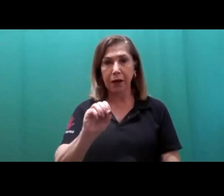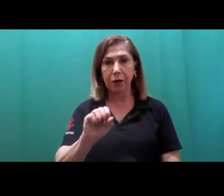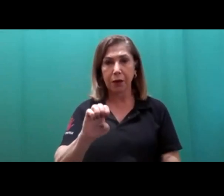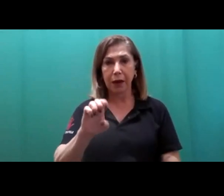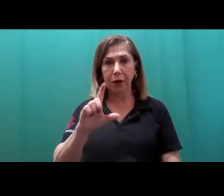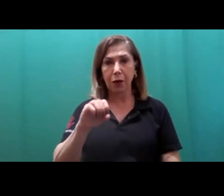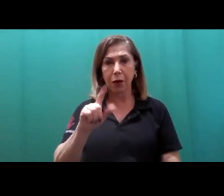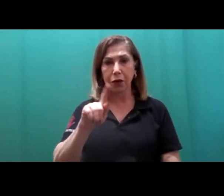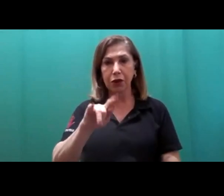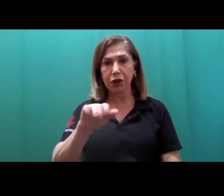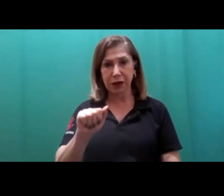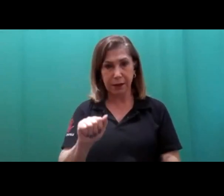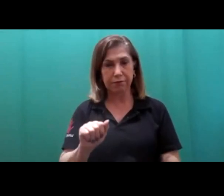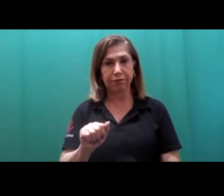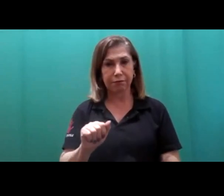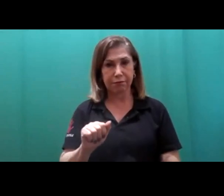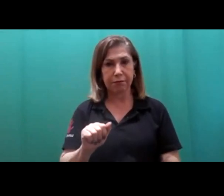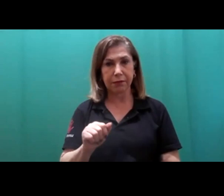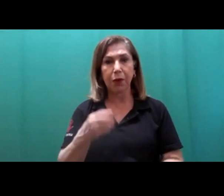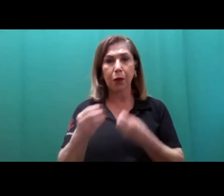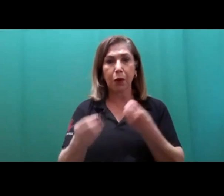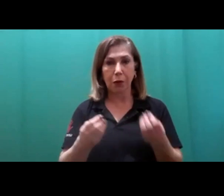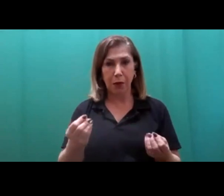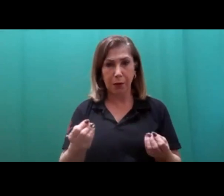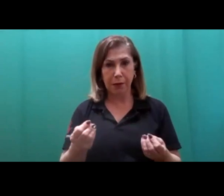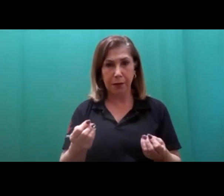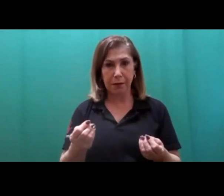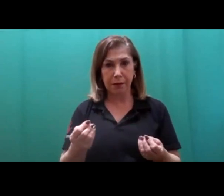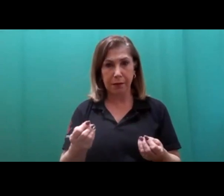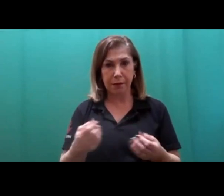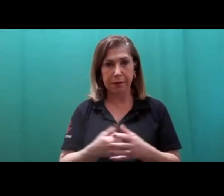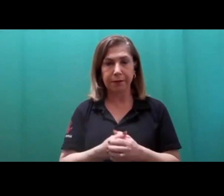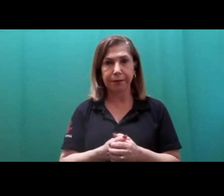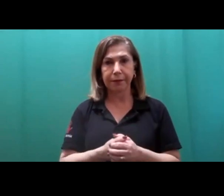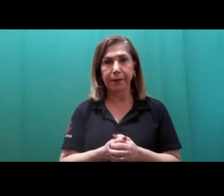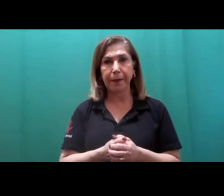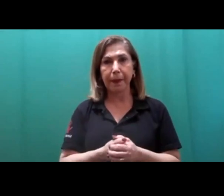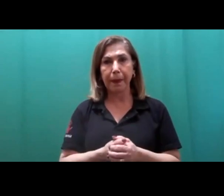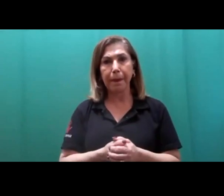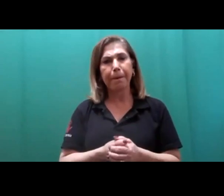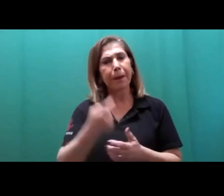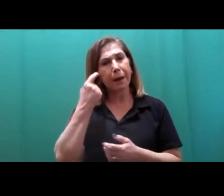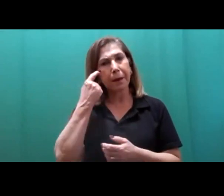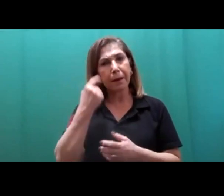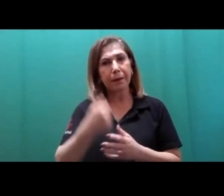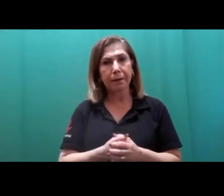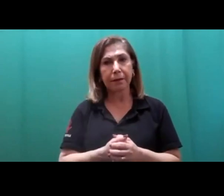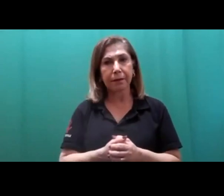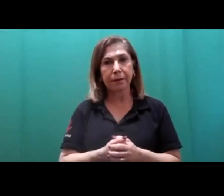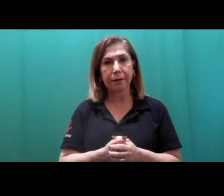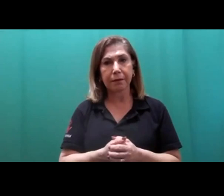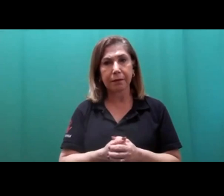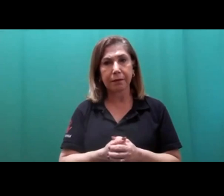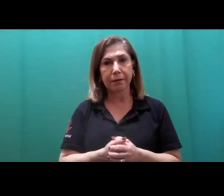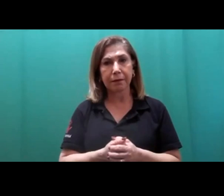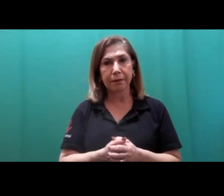contra-hegemônicos. Ela não se articula com o agronegócio. Quando a gente pensa que esses processos... Ah, a Siri está me